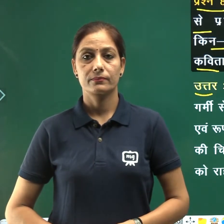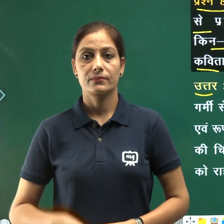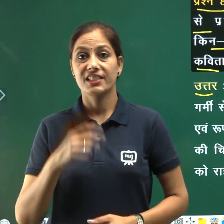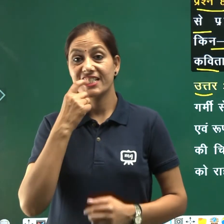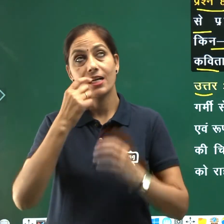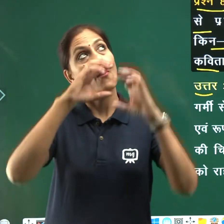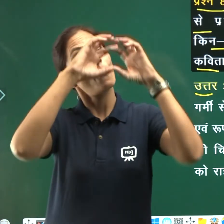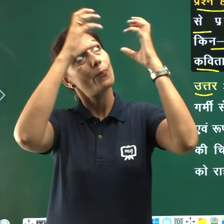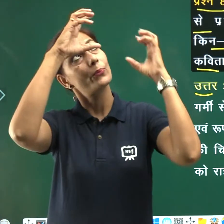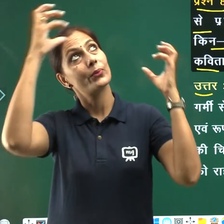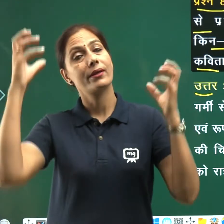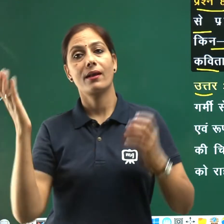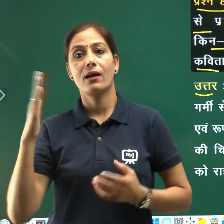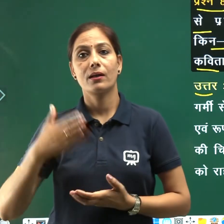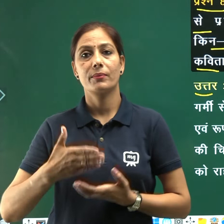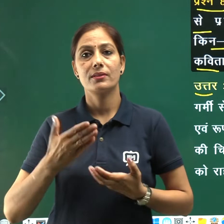बादलों के आगमन से